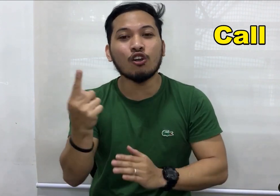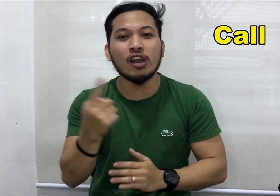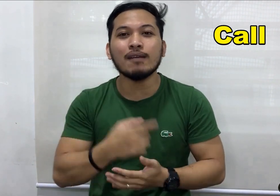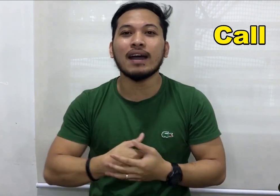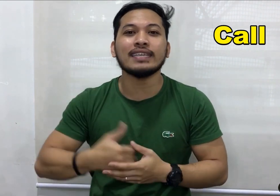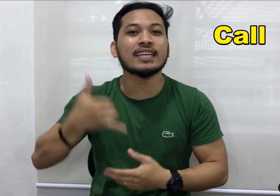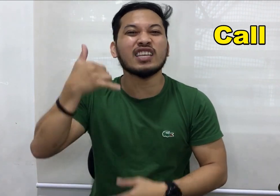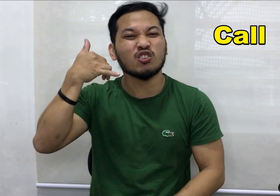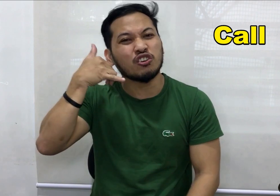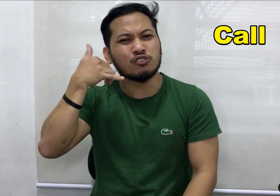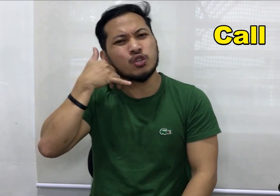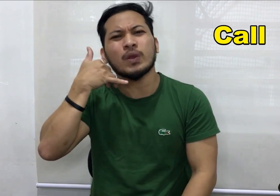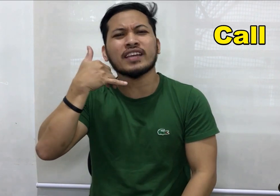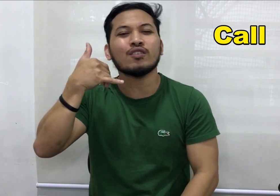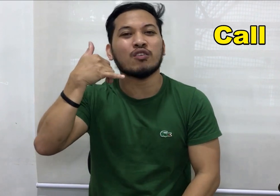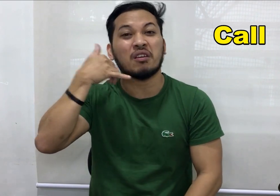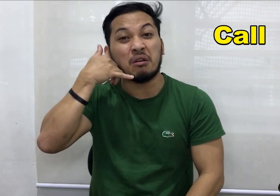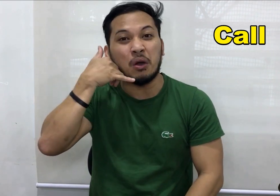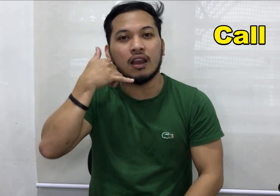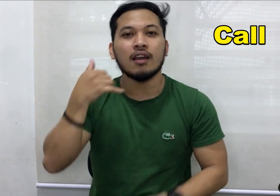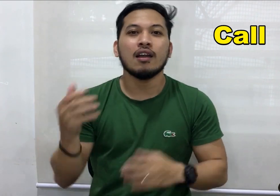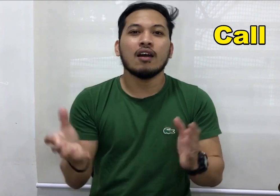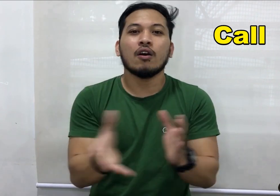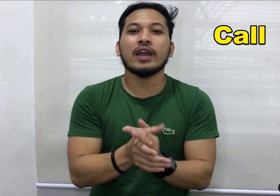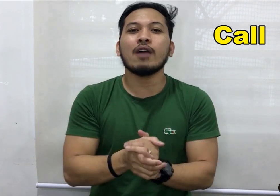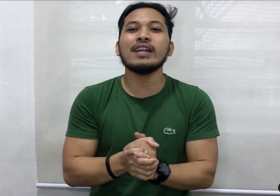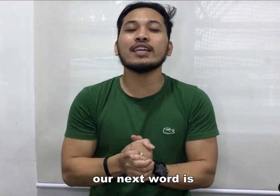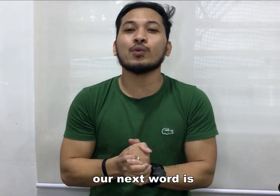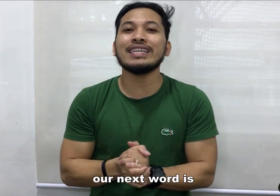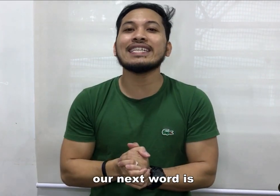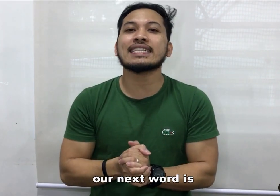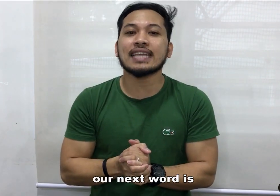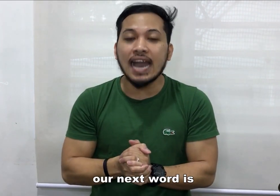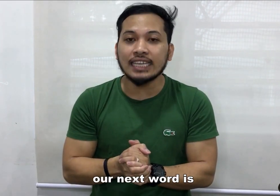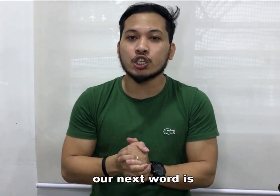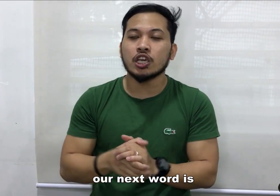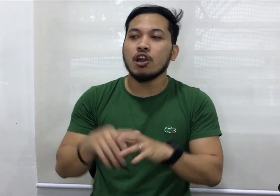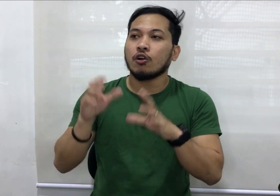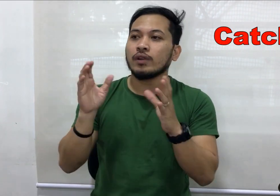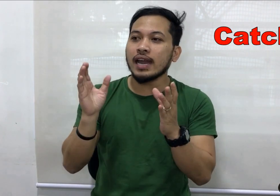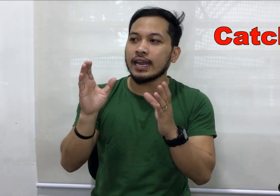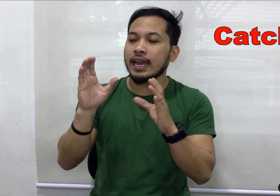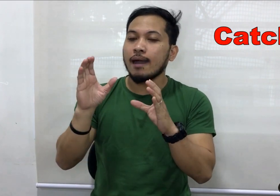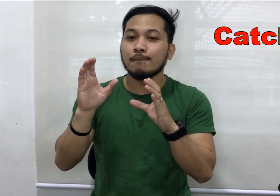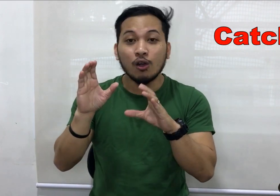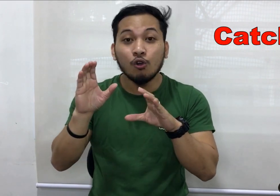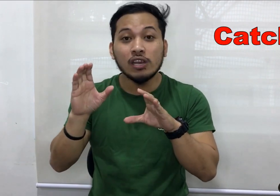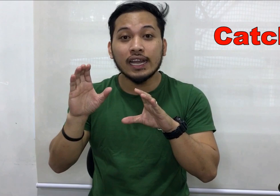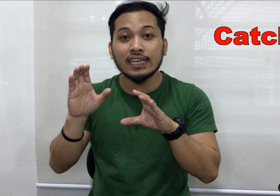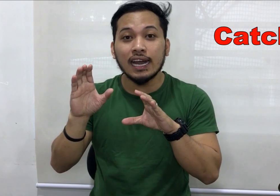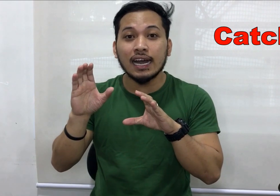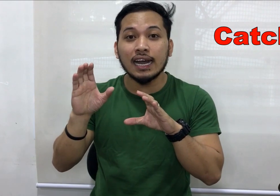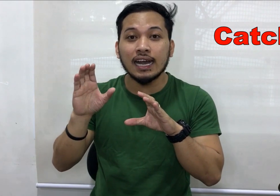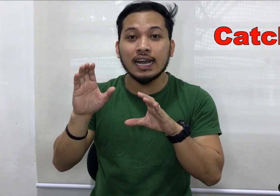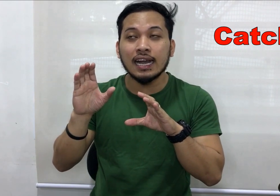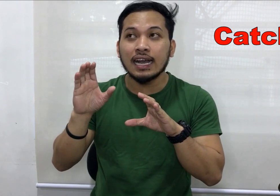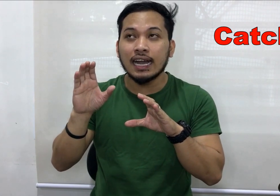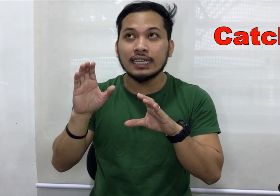isang call naman is ganito yon. Yung usual sign ng call, call. Okay, our next word is catch. Kunwari, manguhuli ka